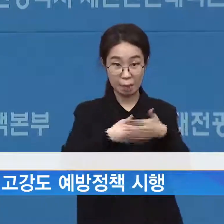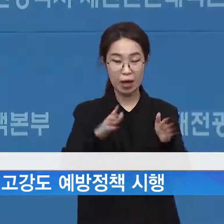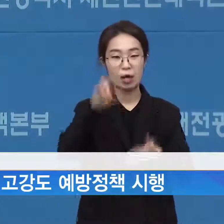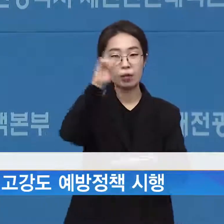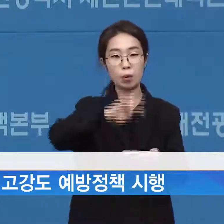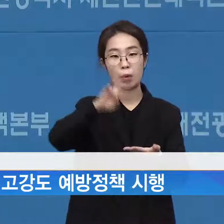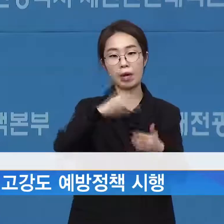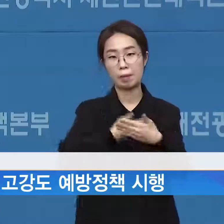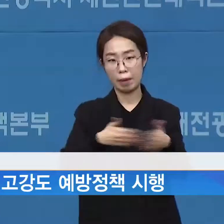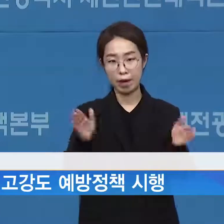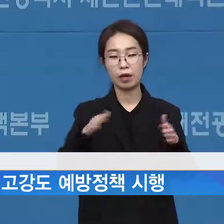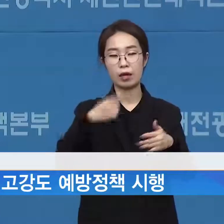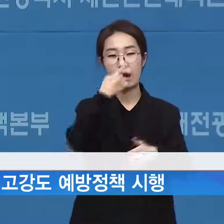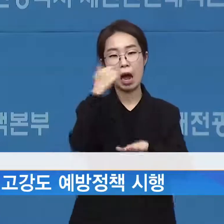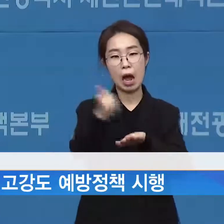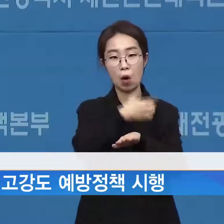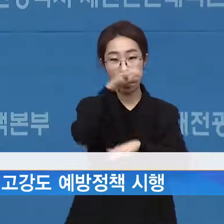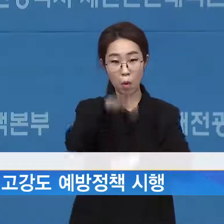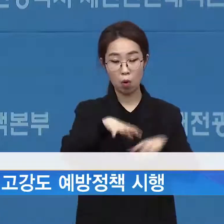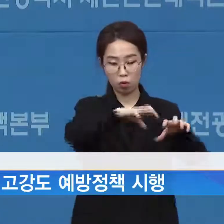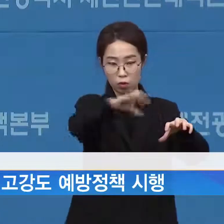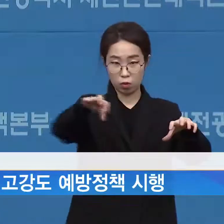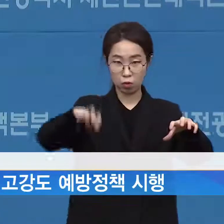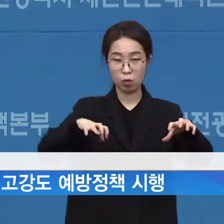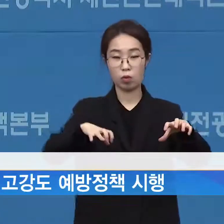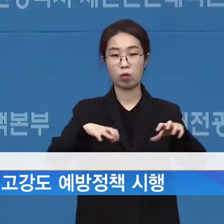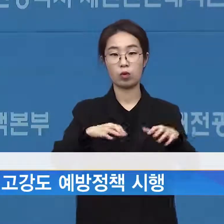노래연습장, 학원 등 총